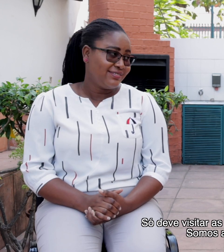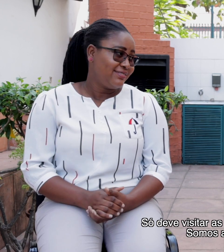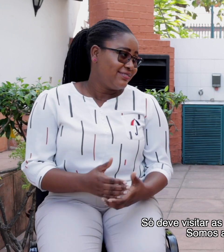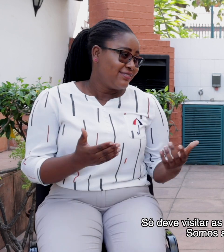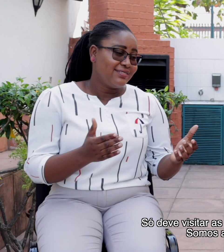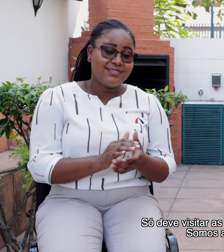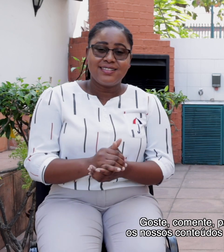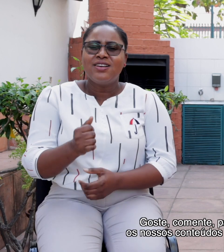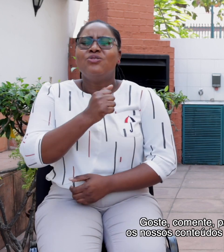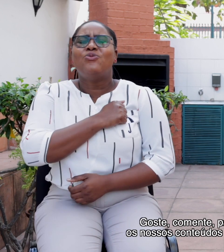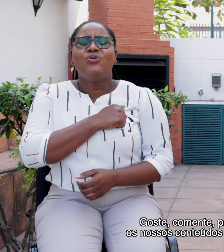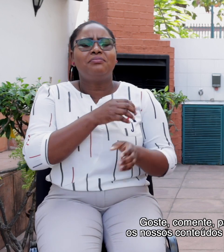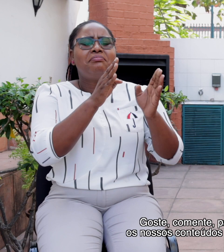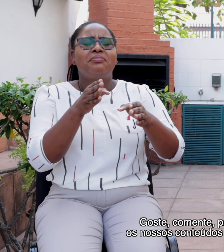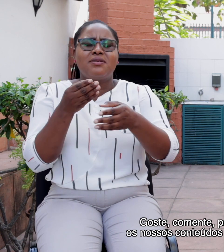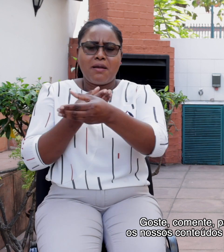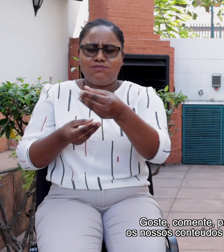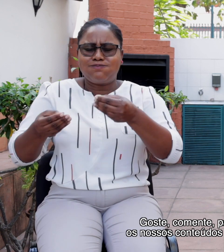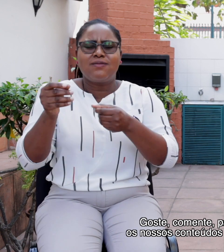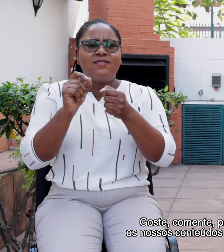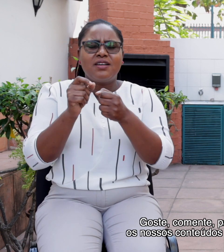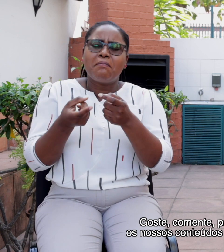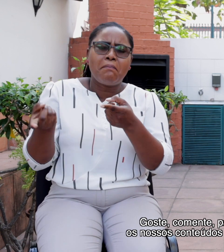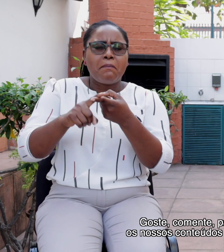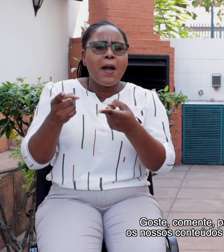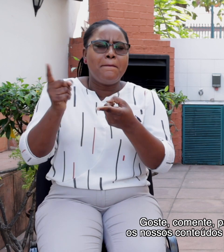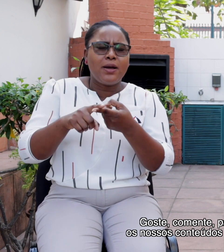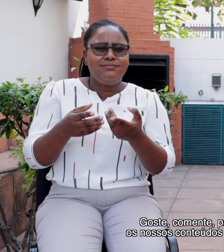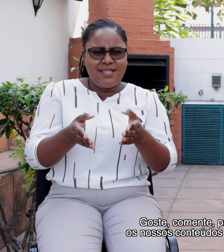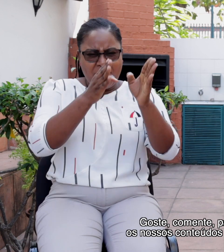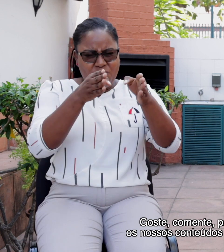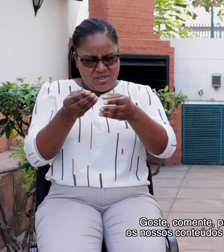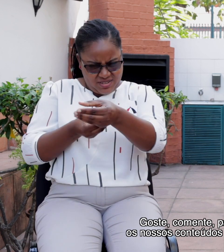TV Surdo. Goste, comente, partilhe